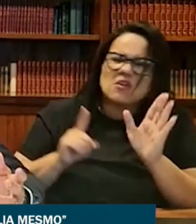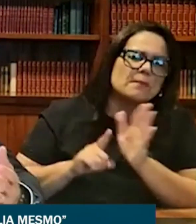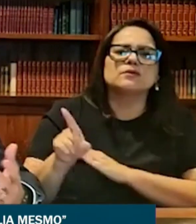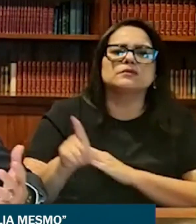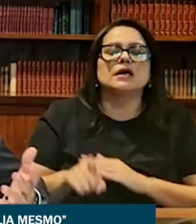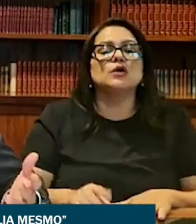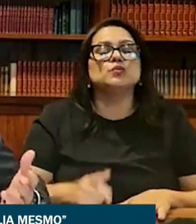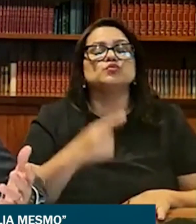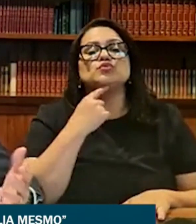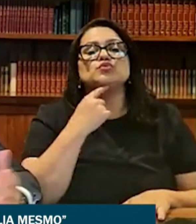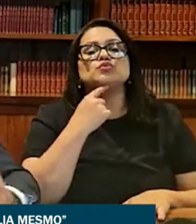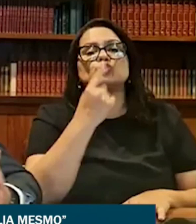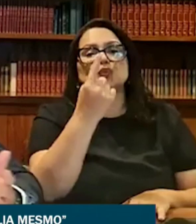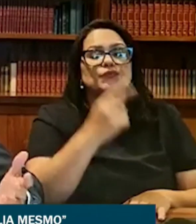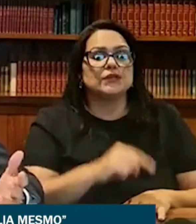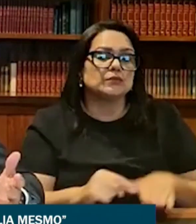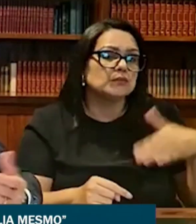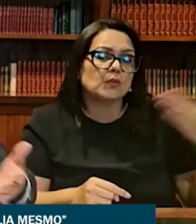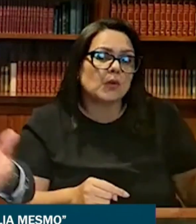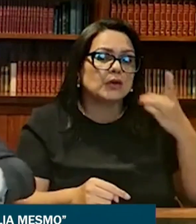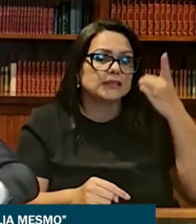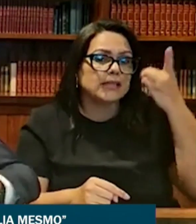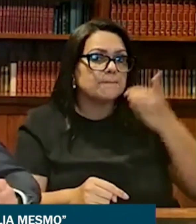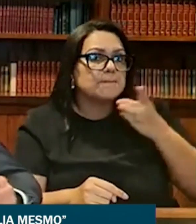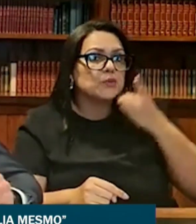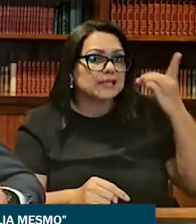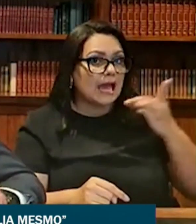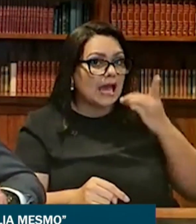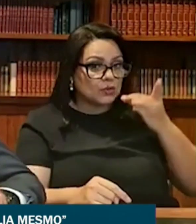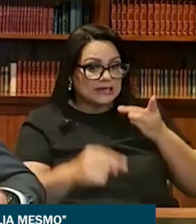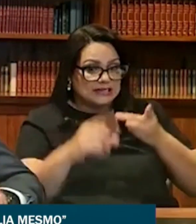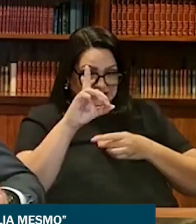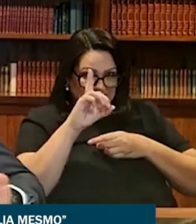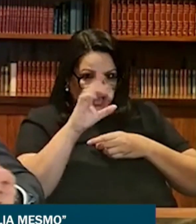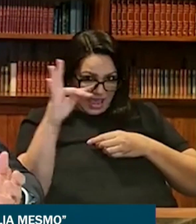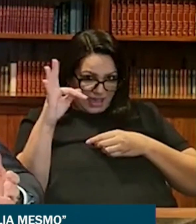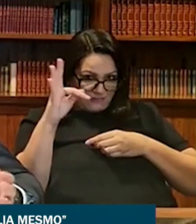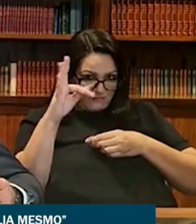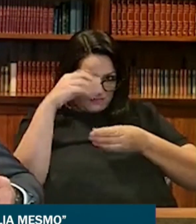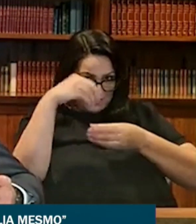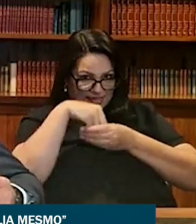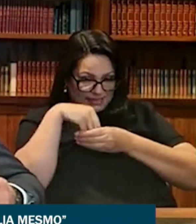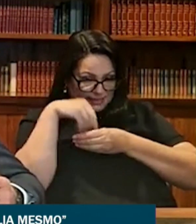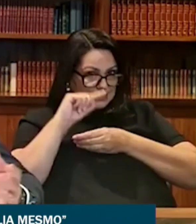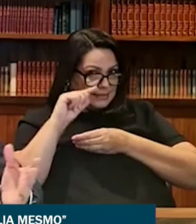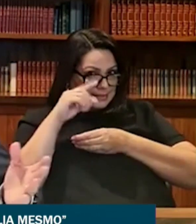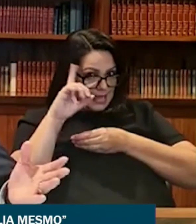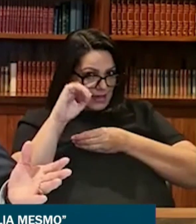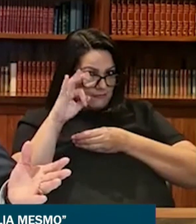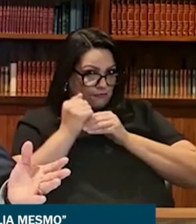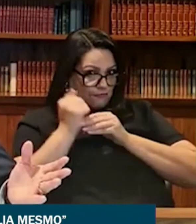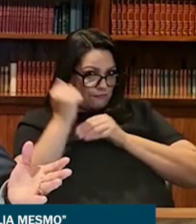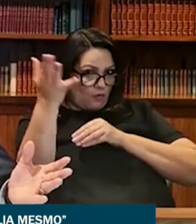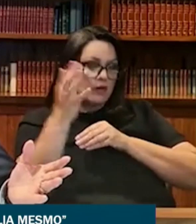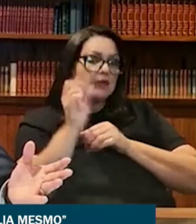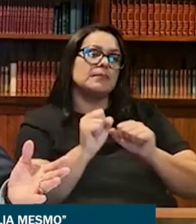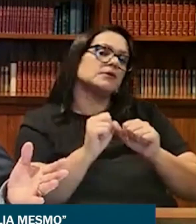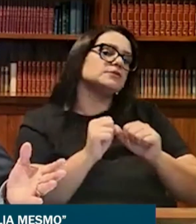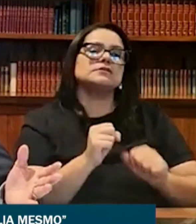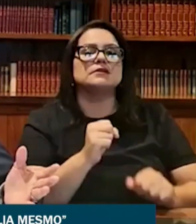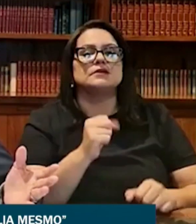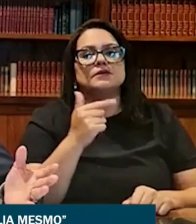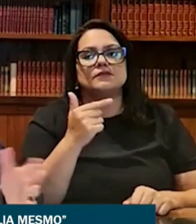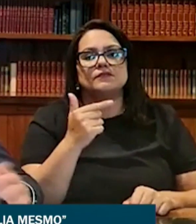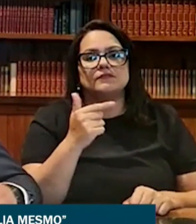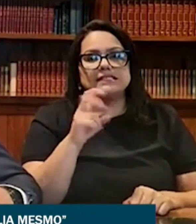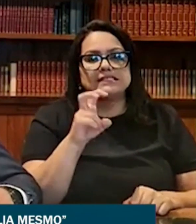eu duvido Qual o deputado fora do DF que não tenha pode ter o máximo de cinco servidores